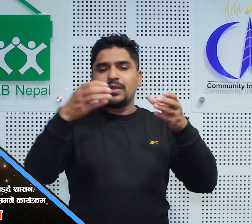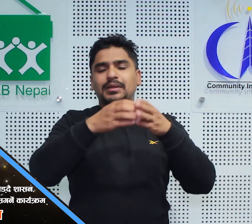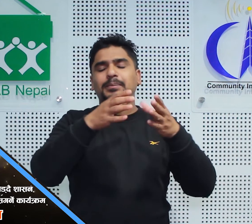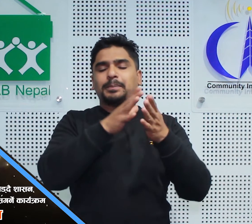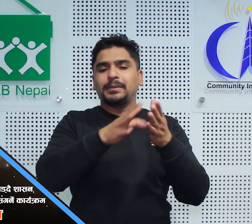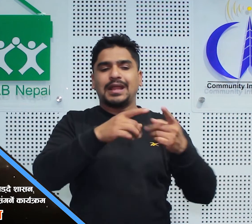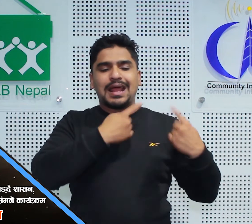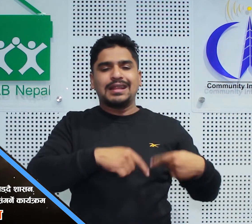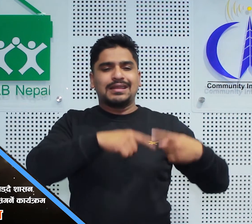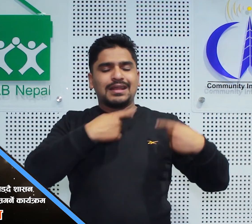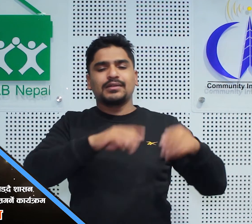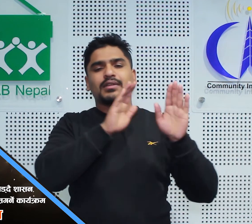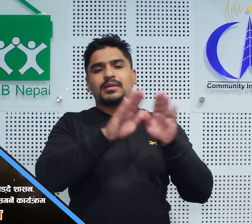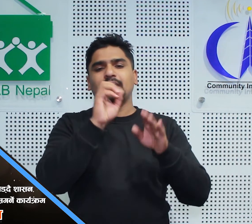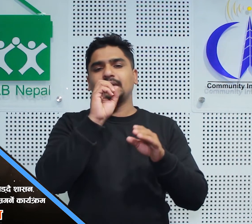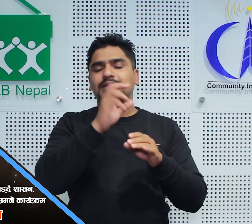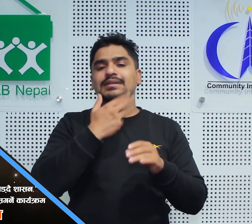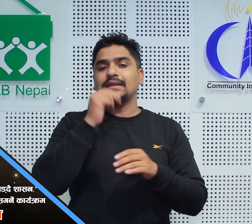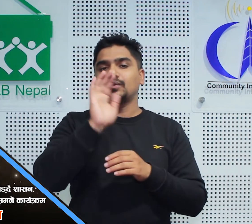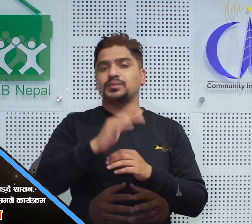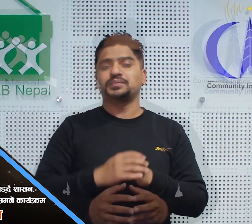तर्फबाट हार्दिक धन्यवाद व्यक्त गर्न चाहन्छु।